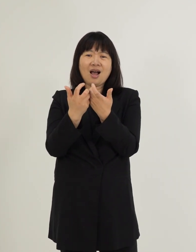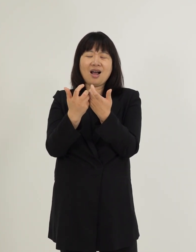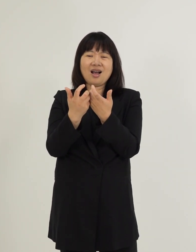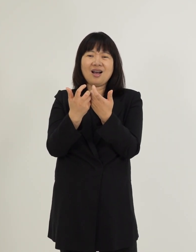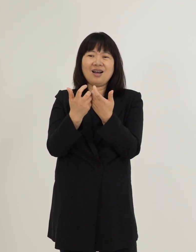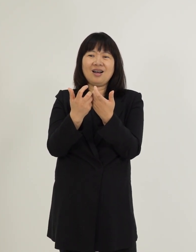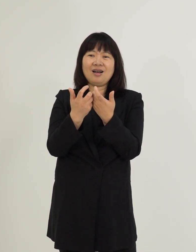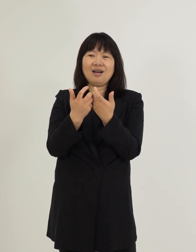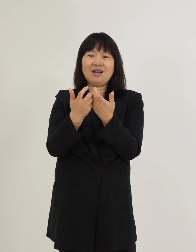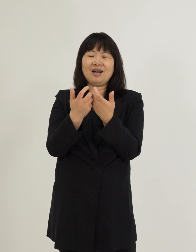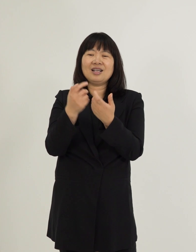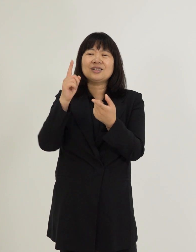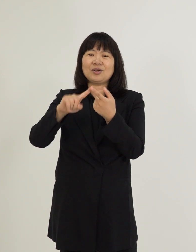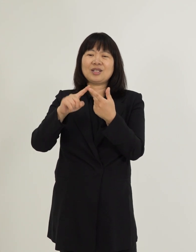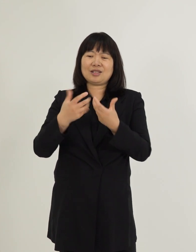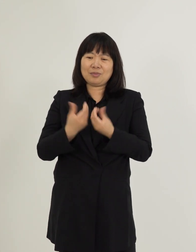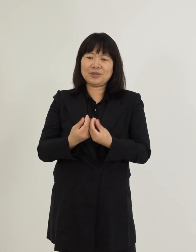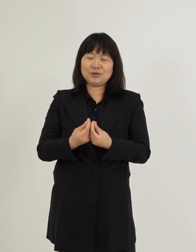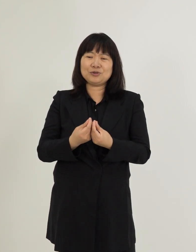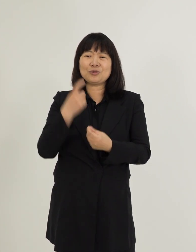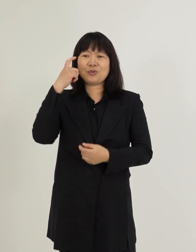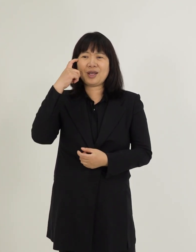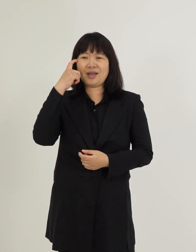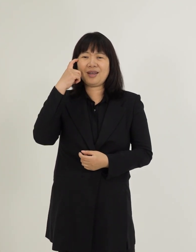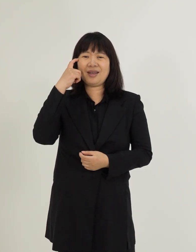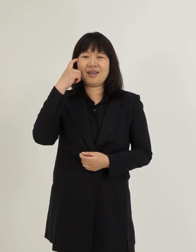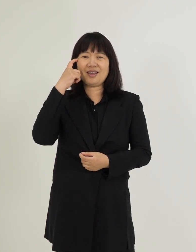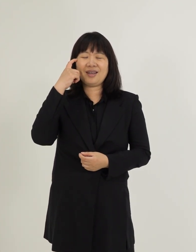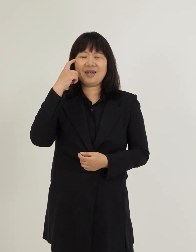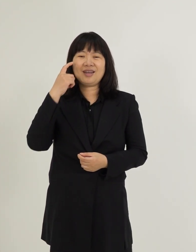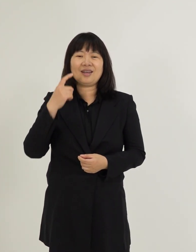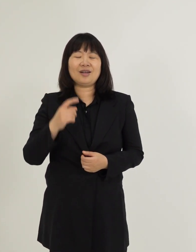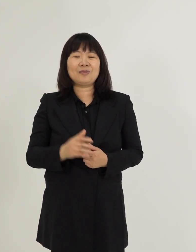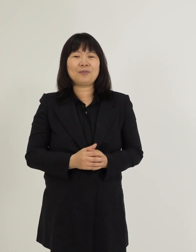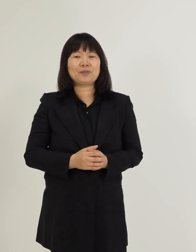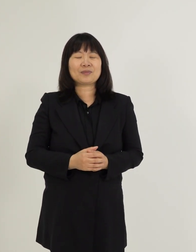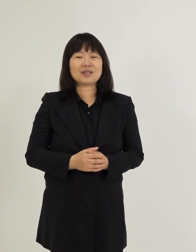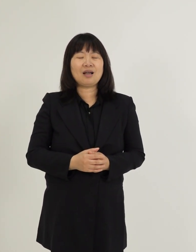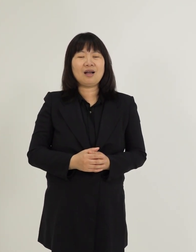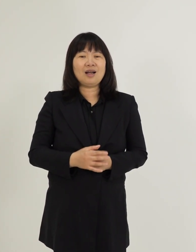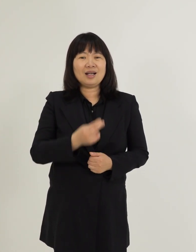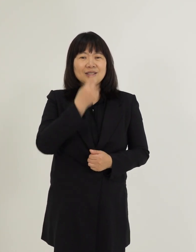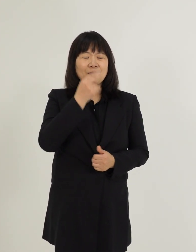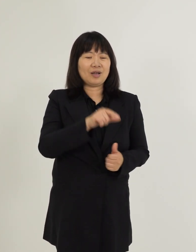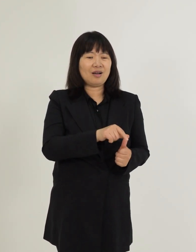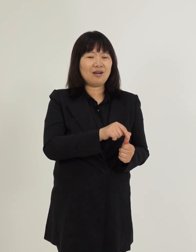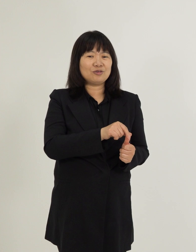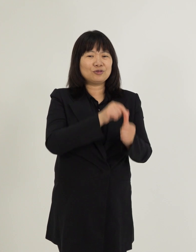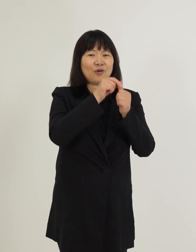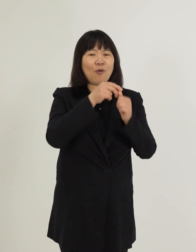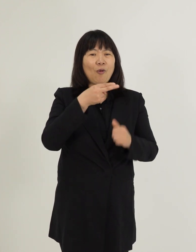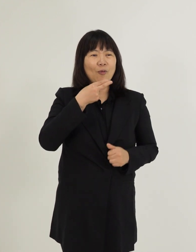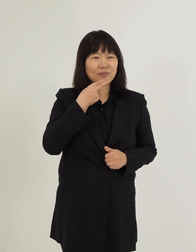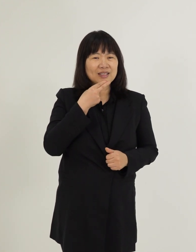싶었던 걸까요? 아무 삶에 생명을 살려내는 열매가